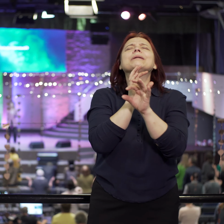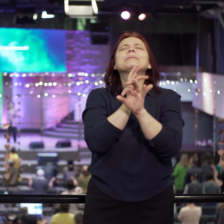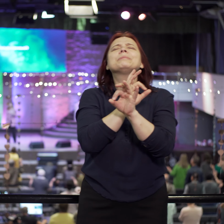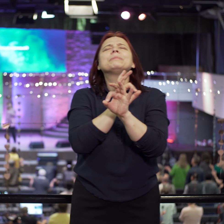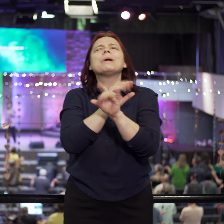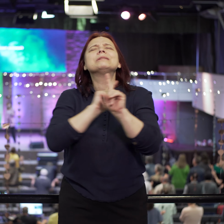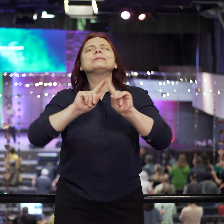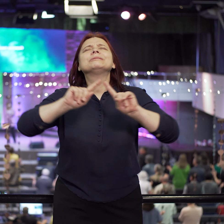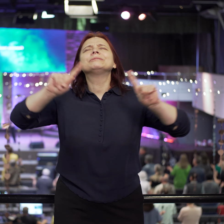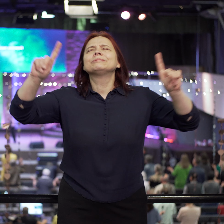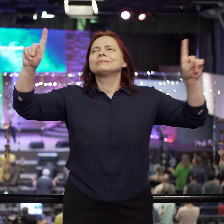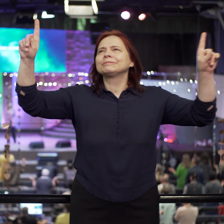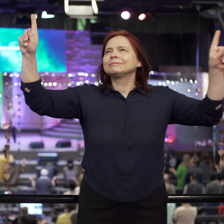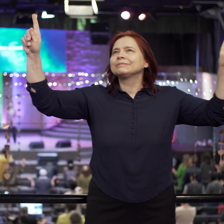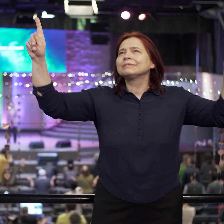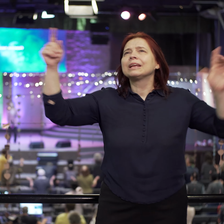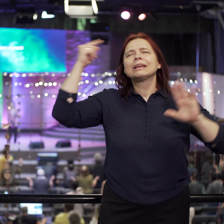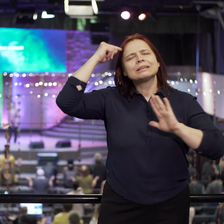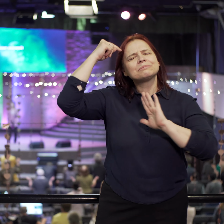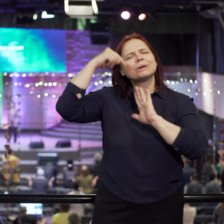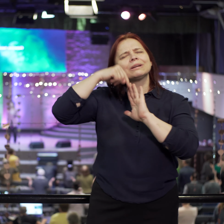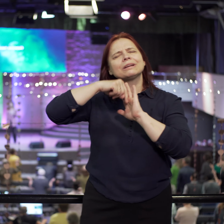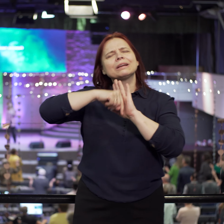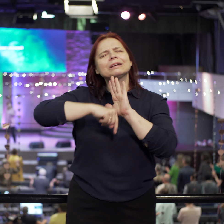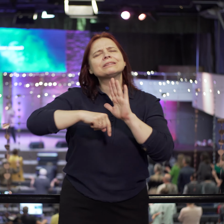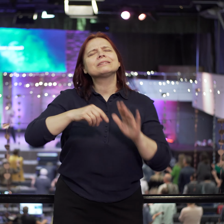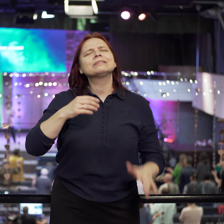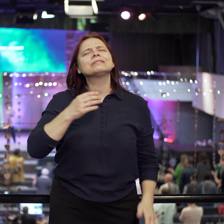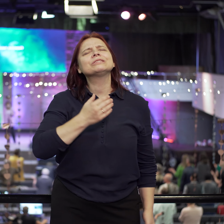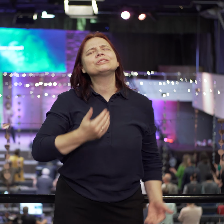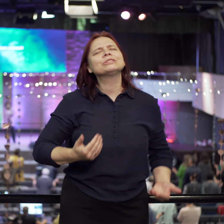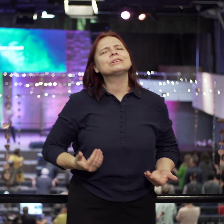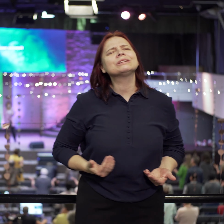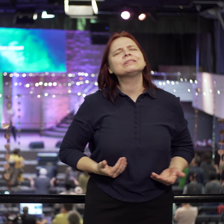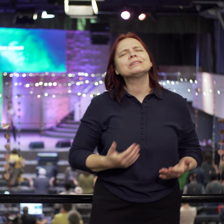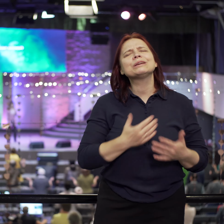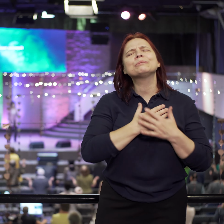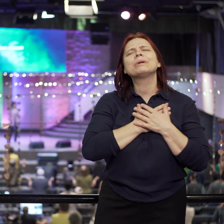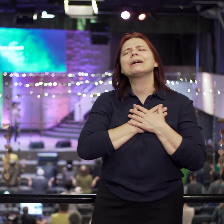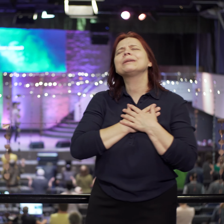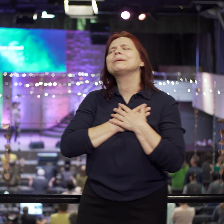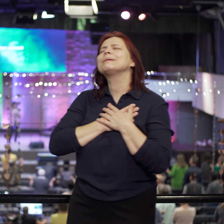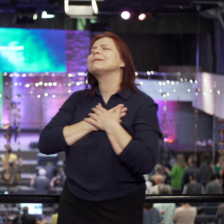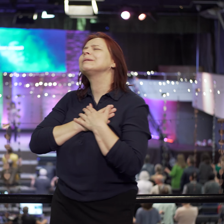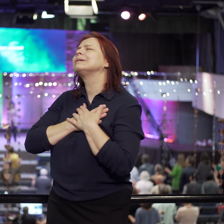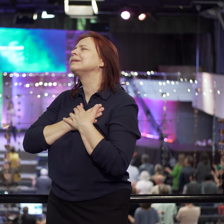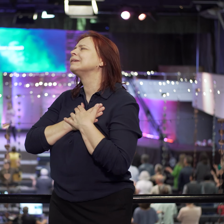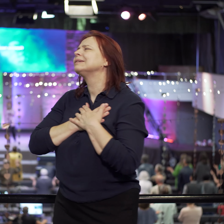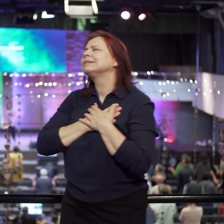бесподобный смысл жизни моей. Он неизменный,